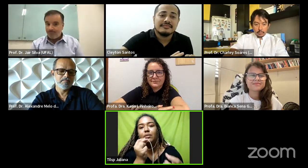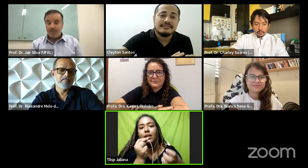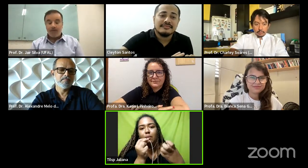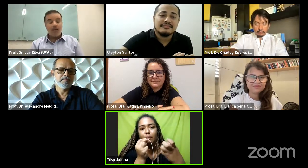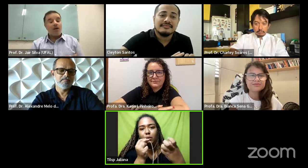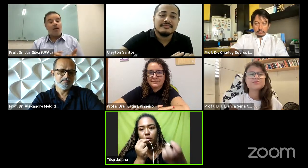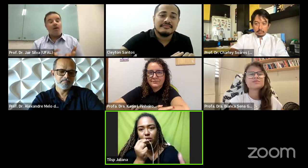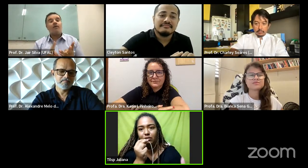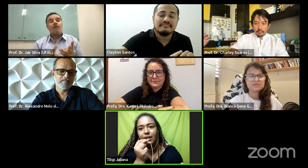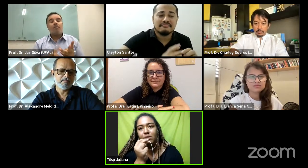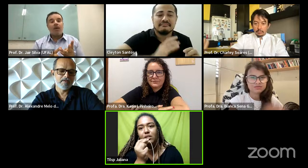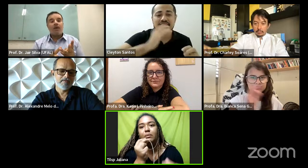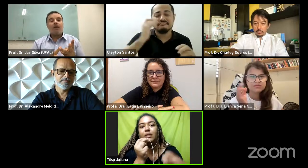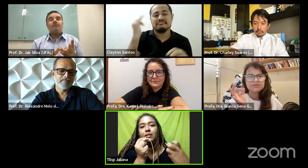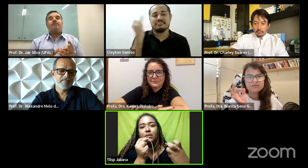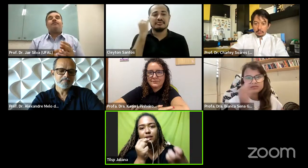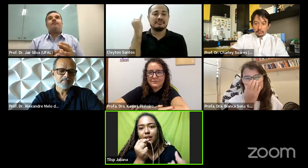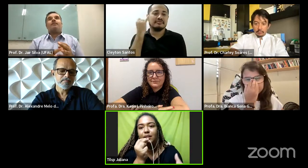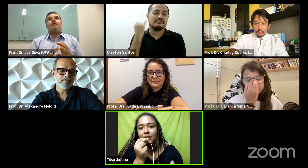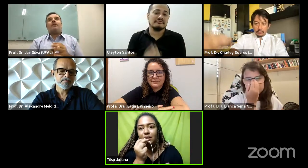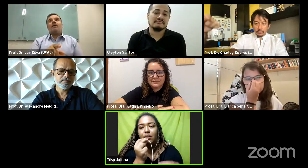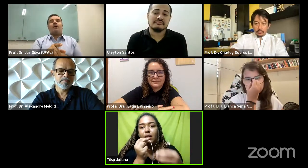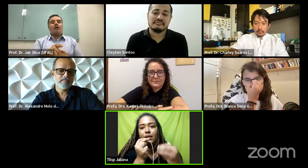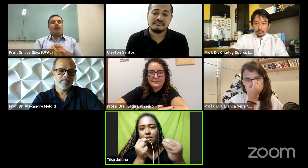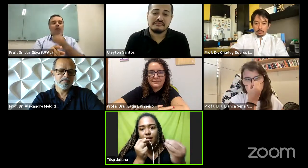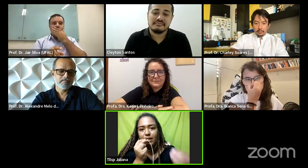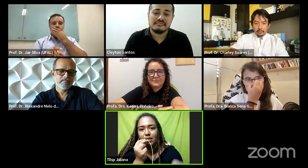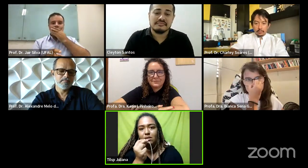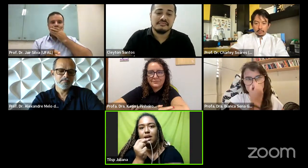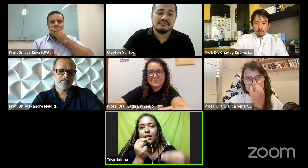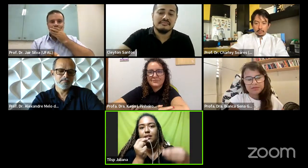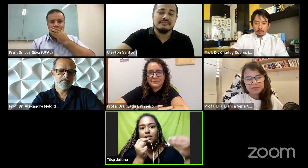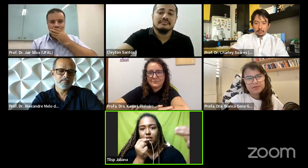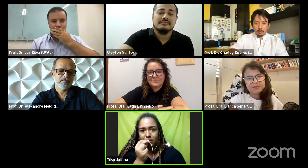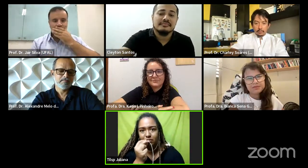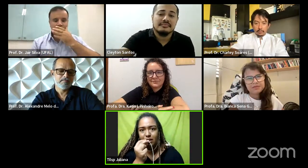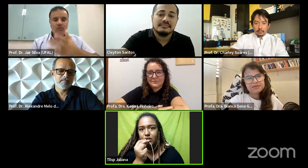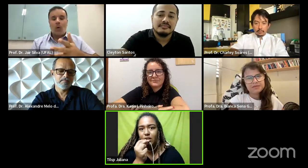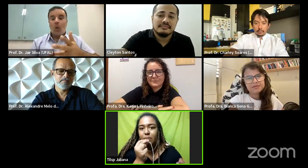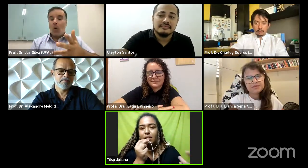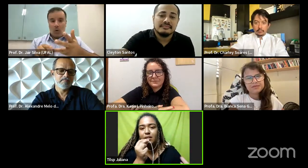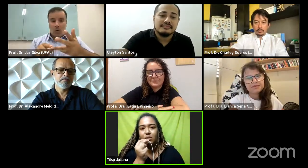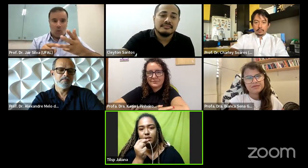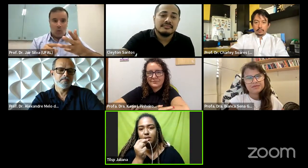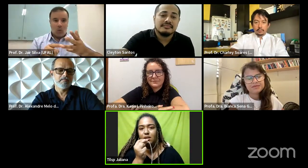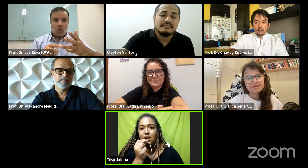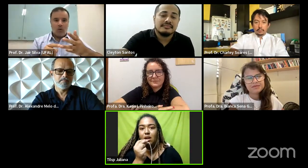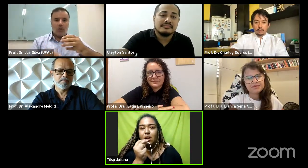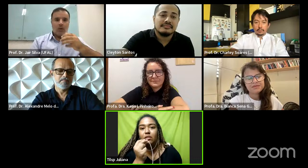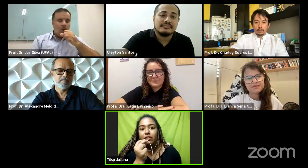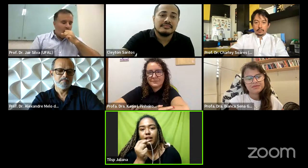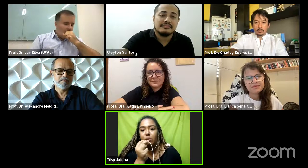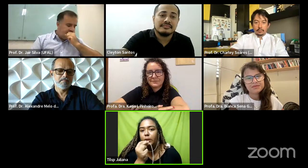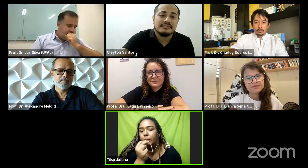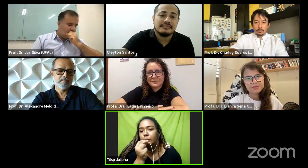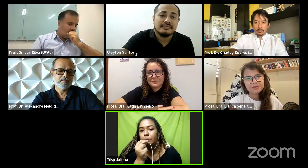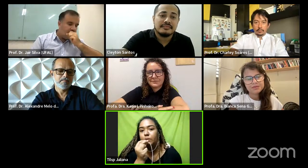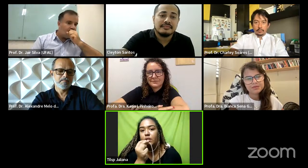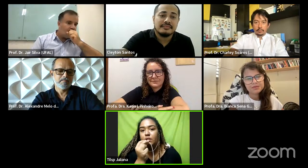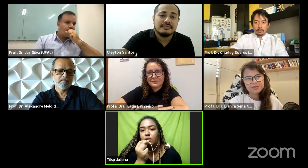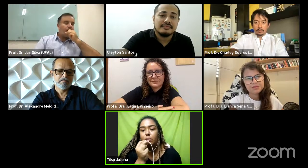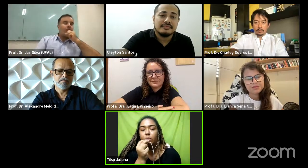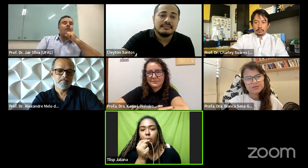de fato, ele apontou de fato as limitações que existem com relação a isso, as características de fato, as delimitações do